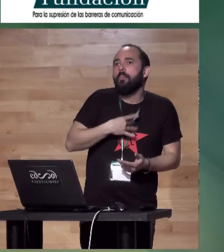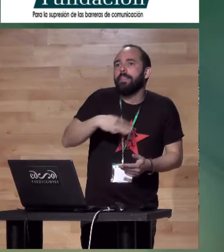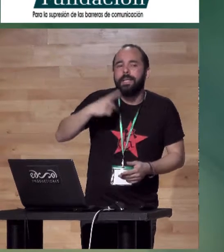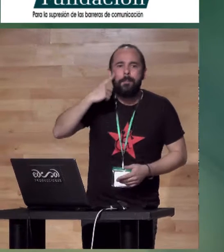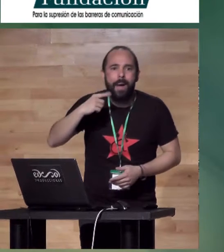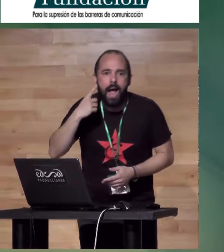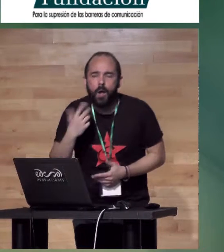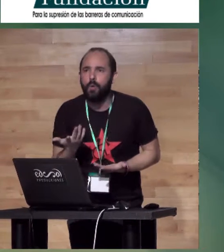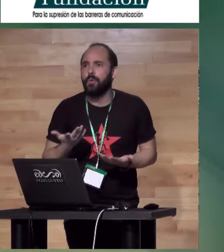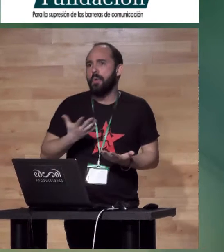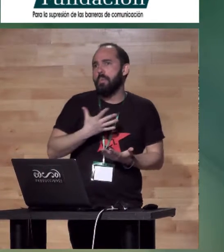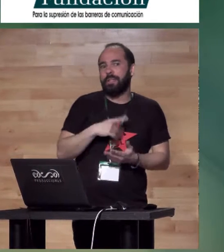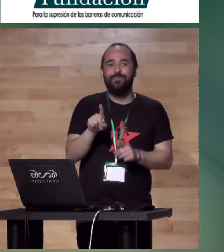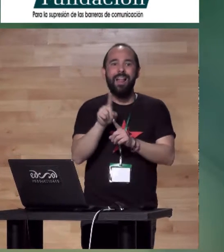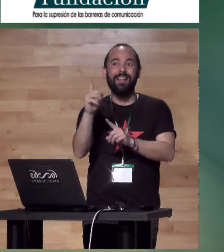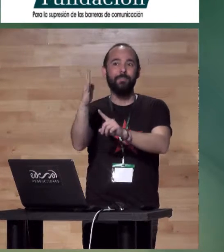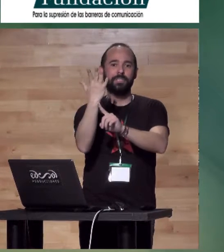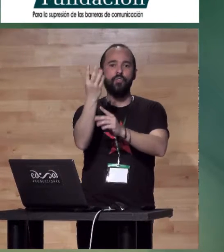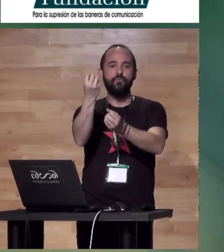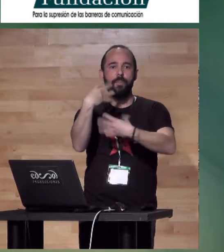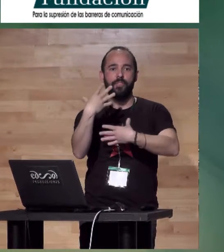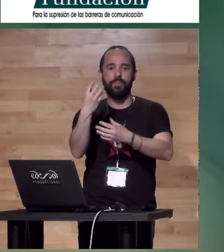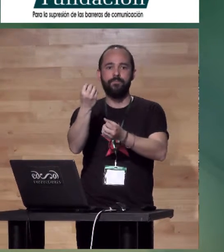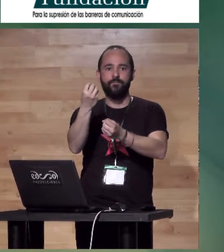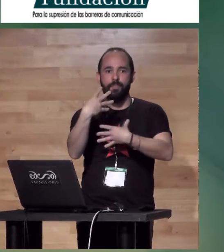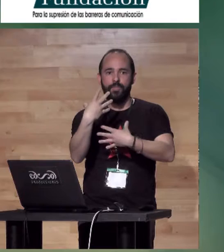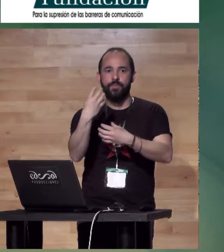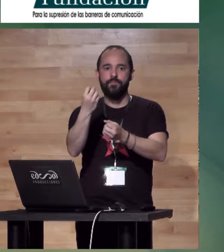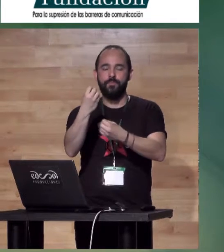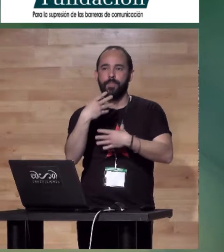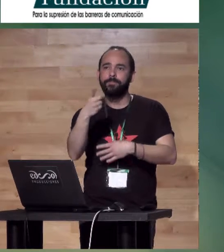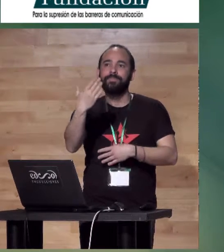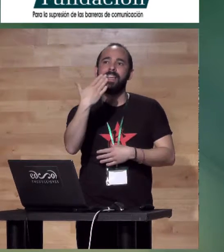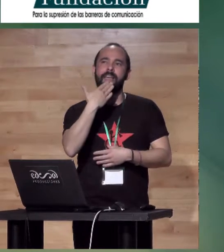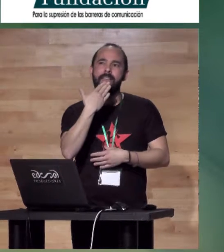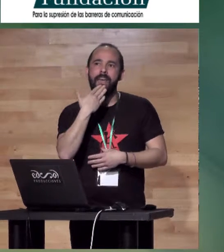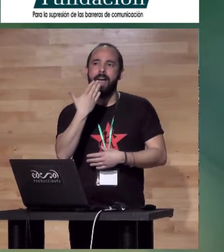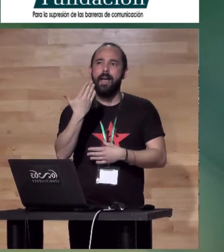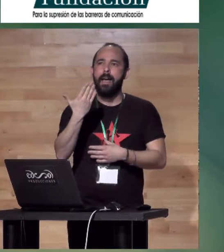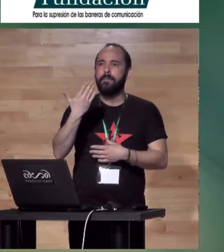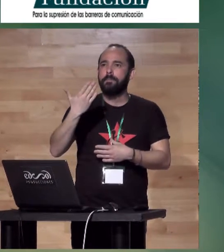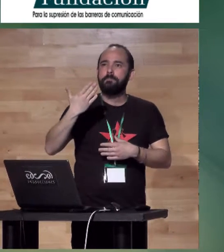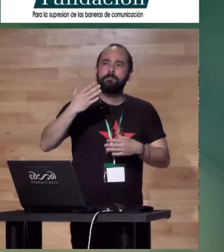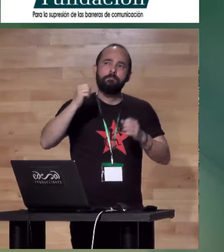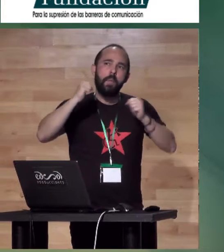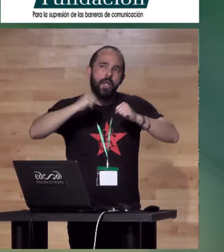Tú piensas, persona ejecutiva, puede trabajar en algo ejecutivo, en un banco.